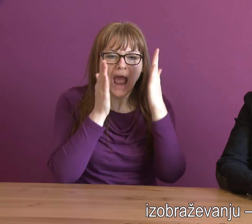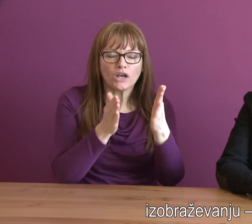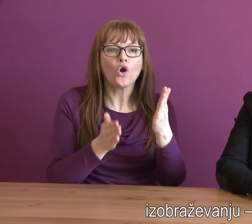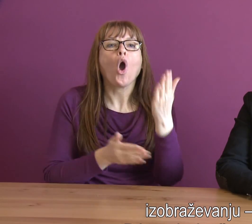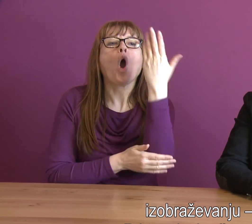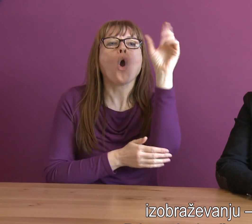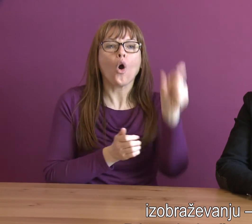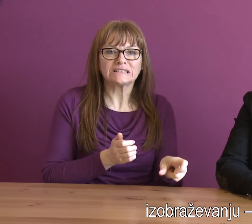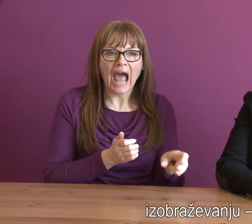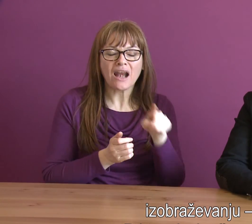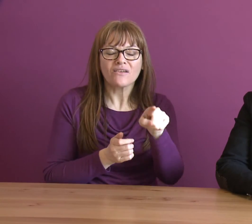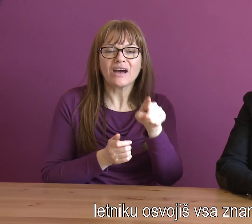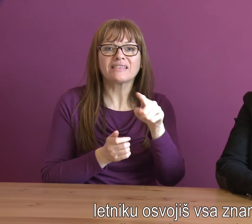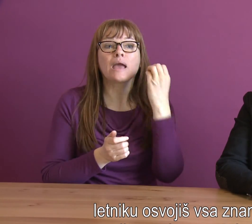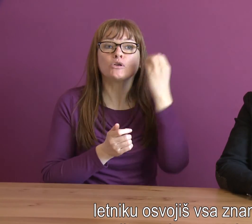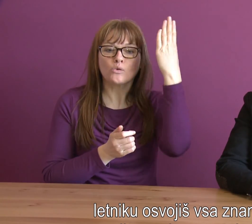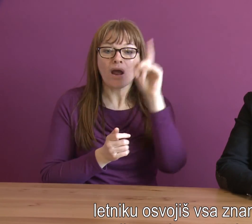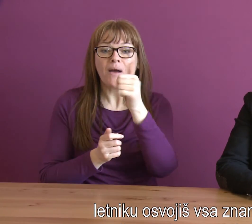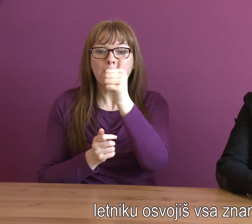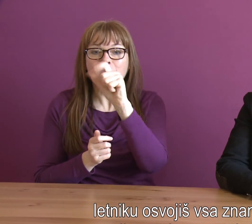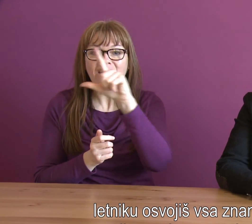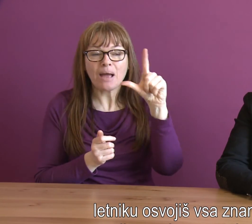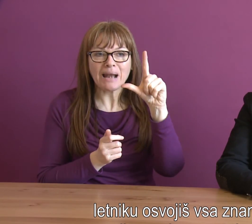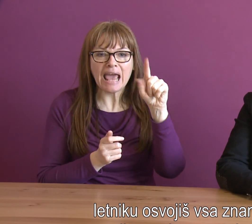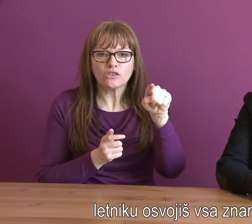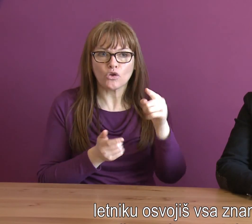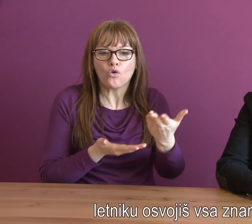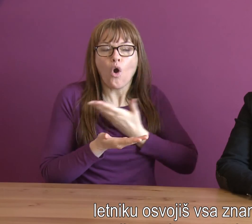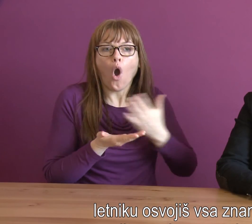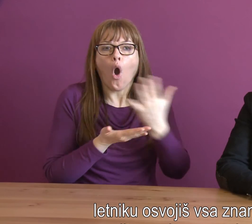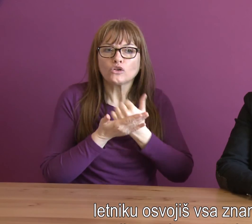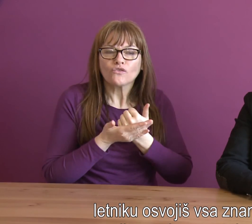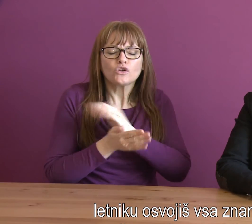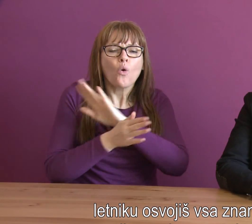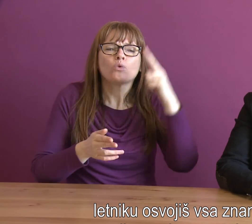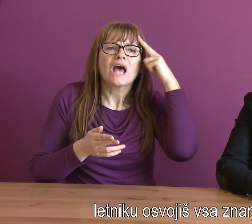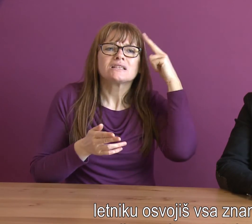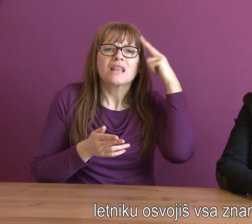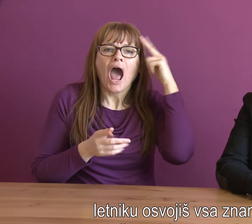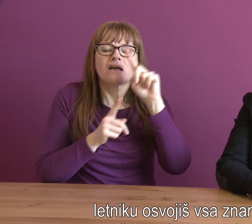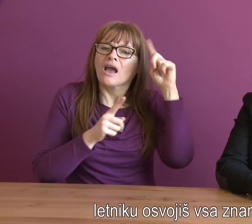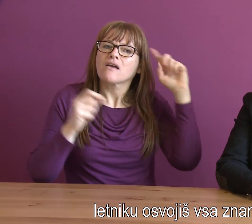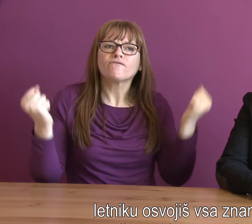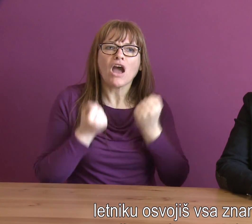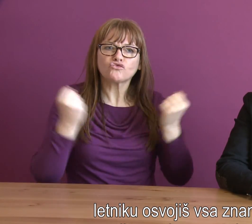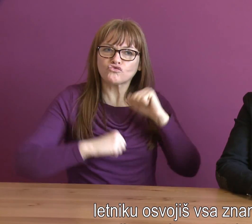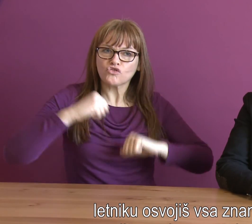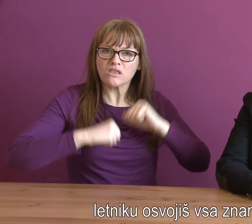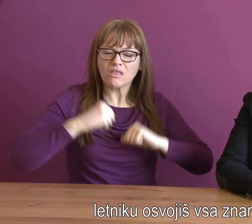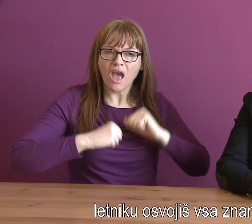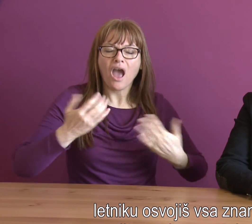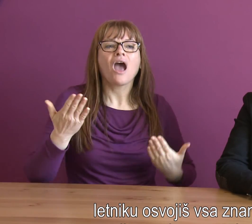tem izobraževanju v prvem letniku osvojiš vsa znanja in veščine